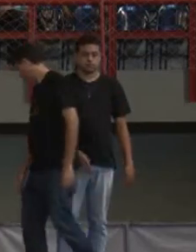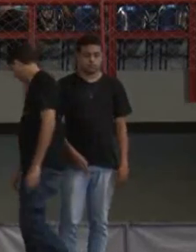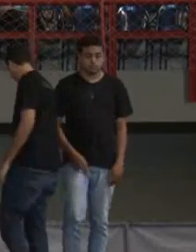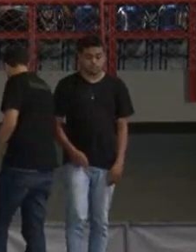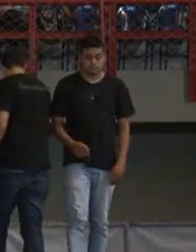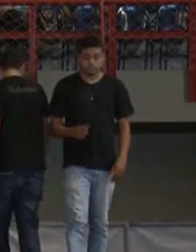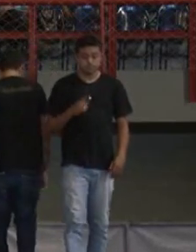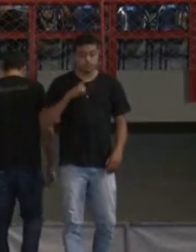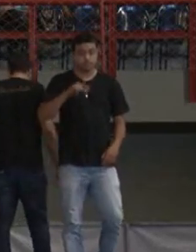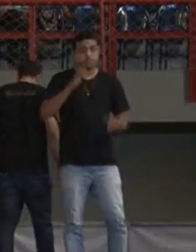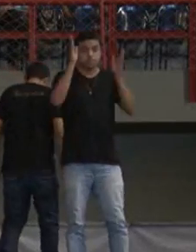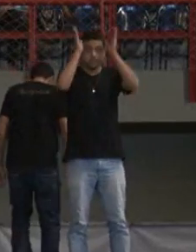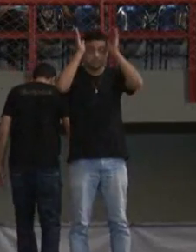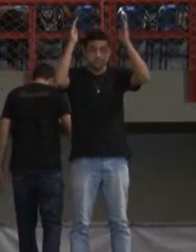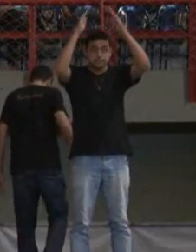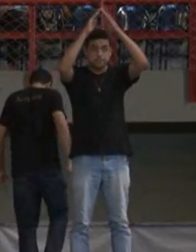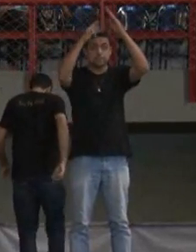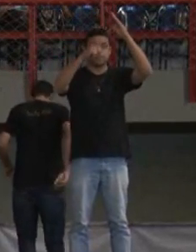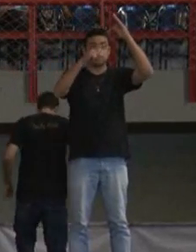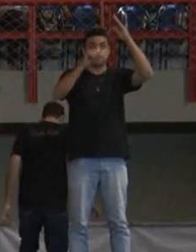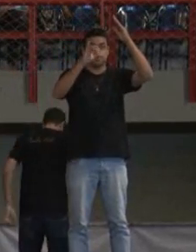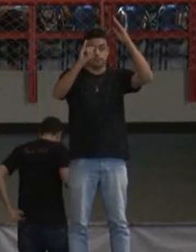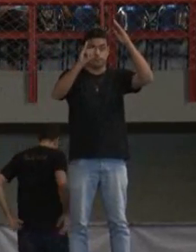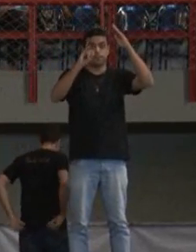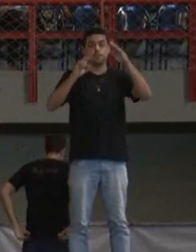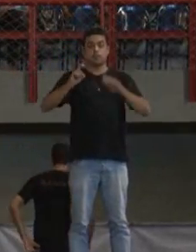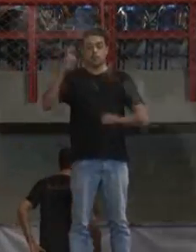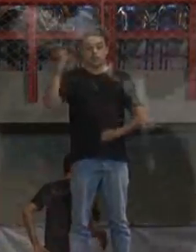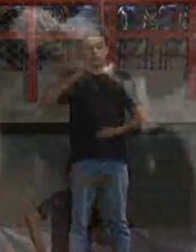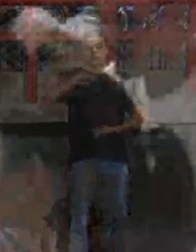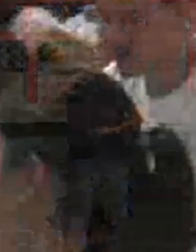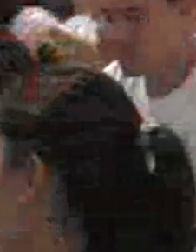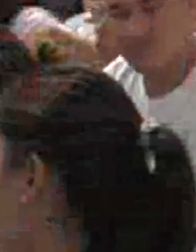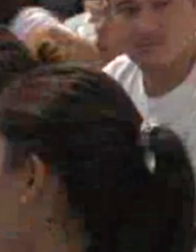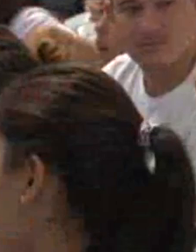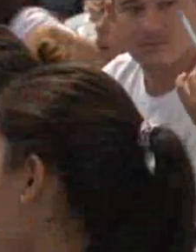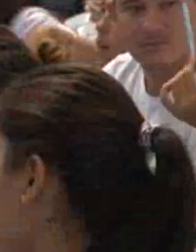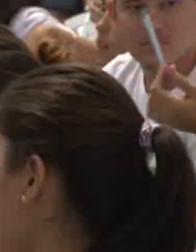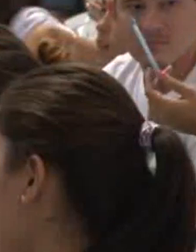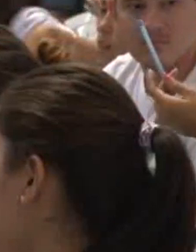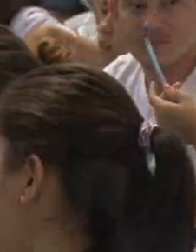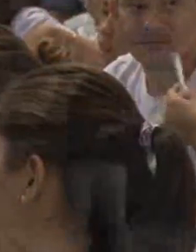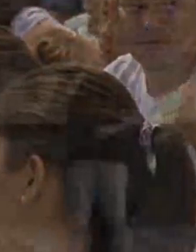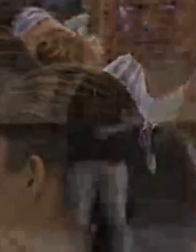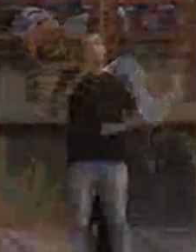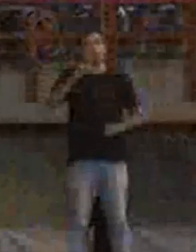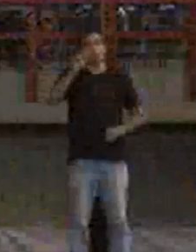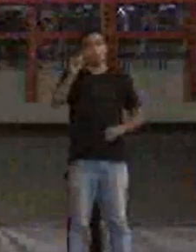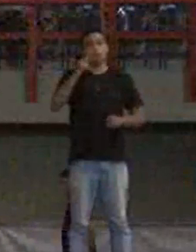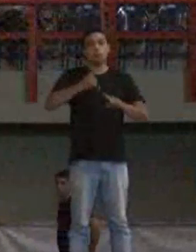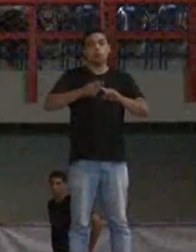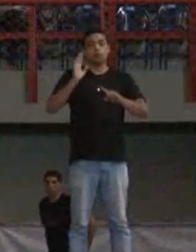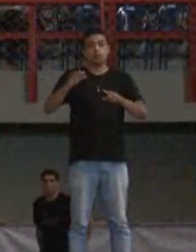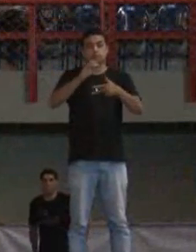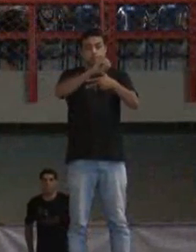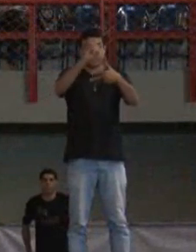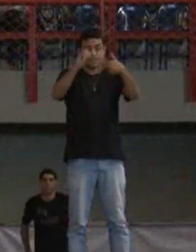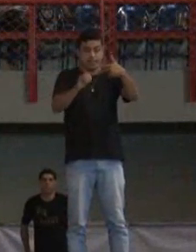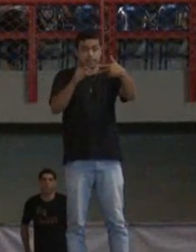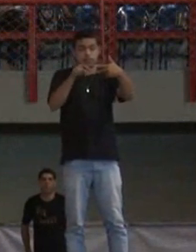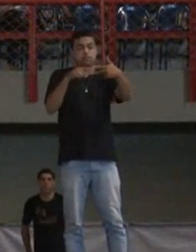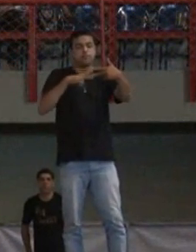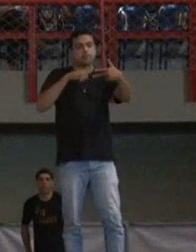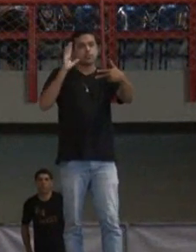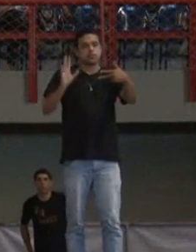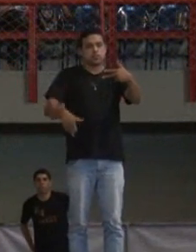Nunca antes tínhamos tido um Papa jesuíta. Isso é impressionante. O Enem, com